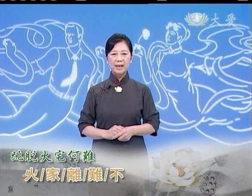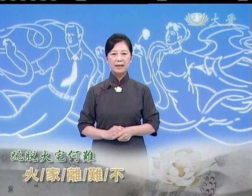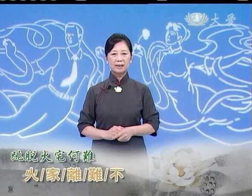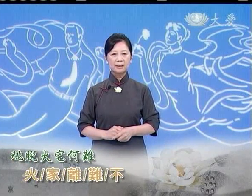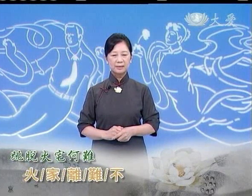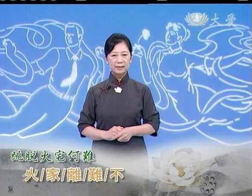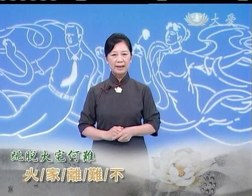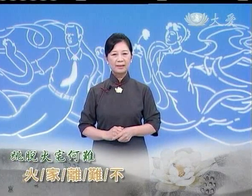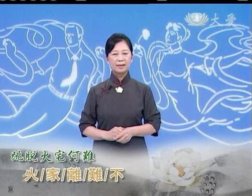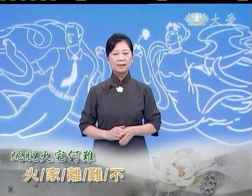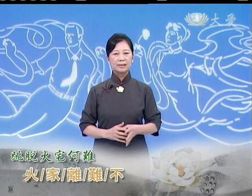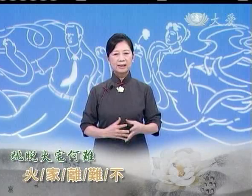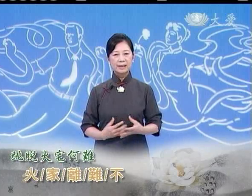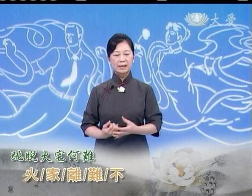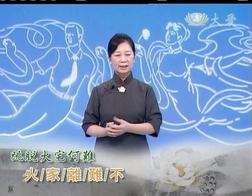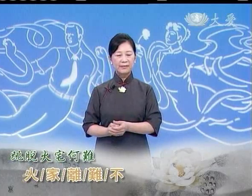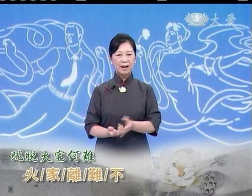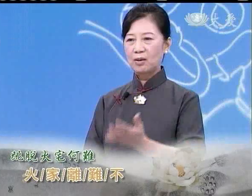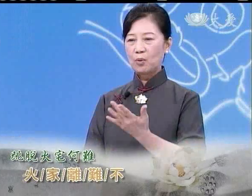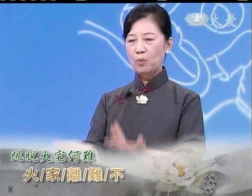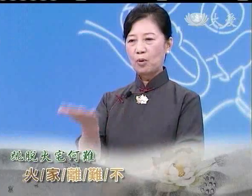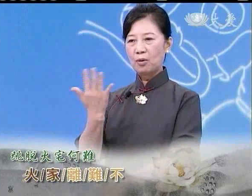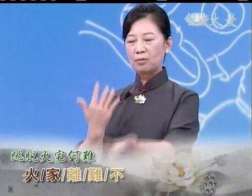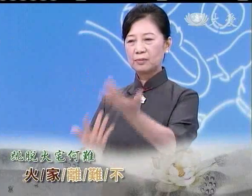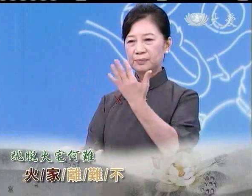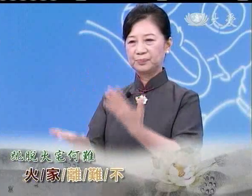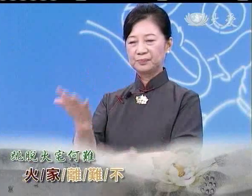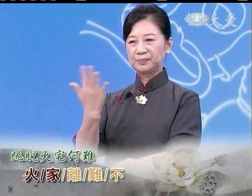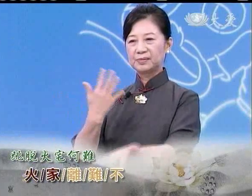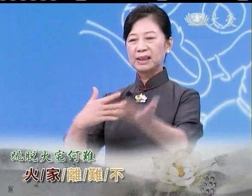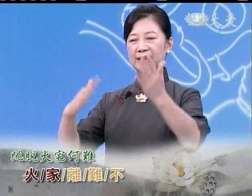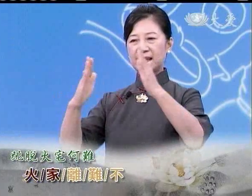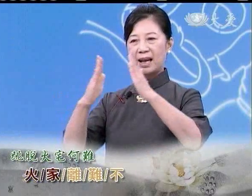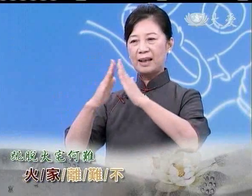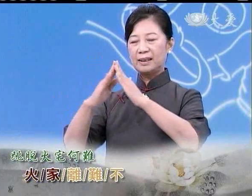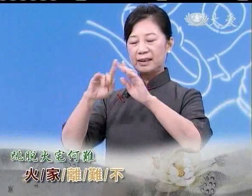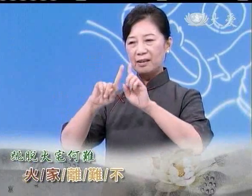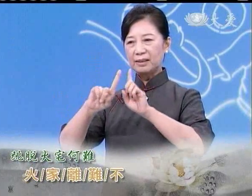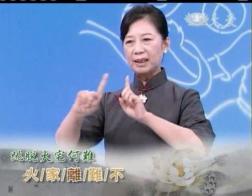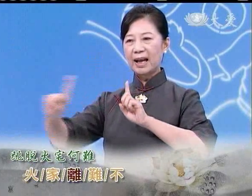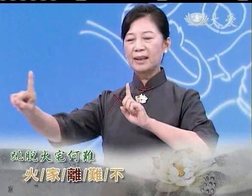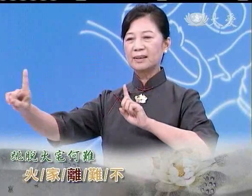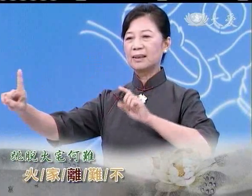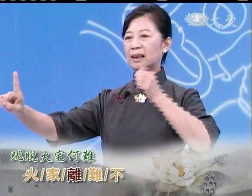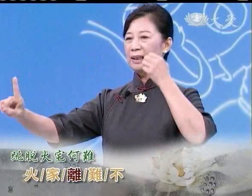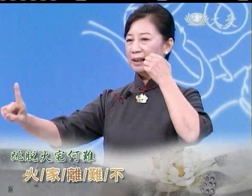灾河难，那在这地方火家要离开